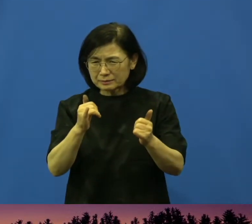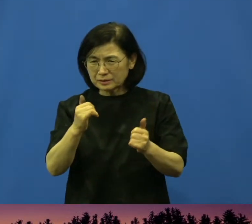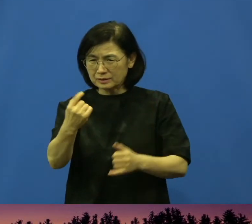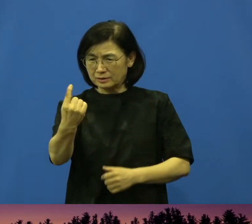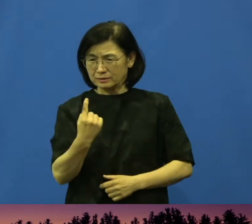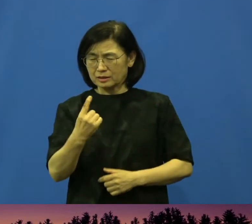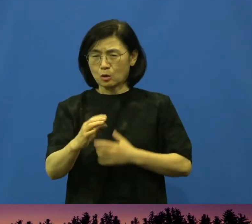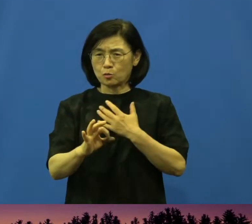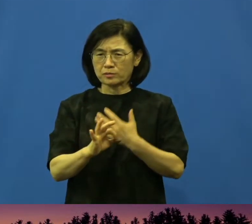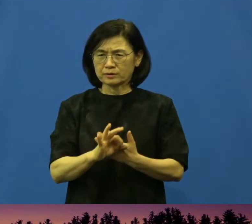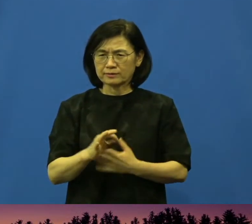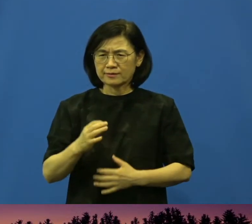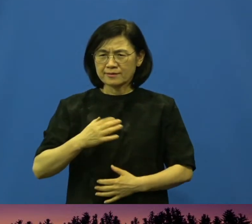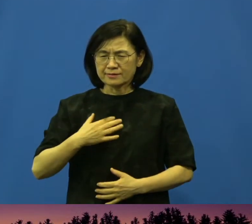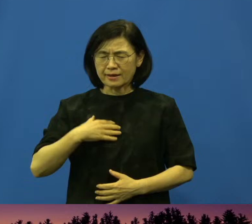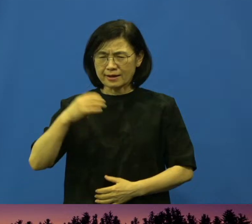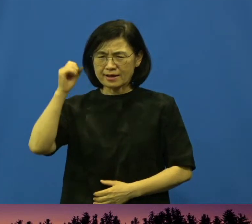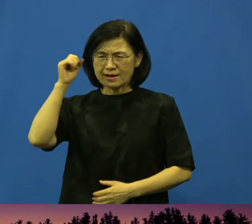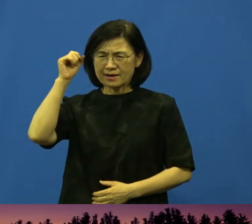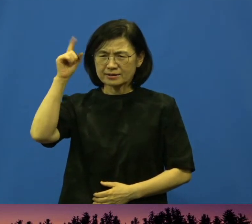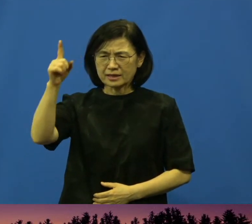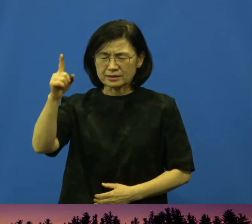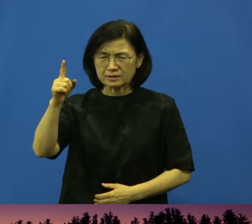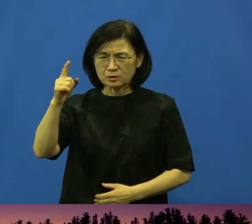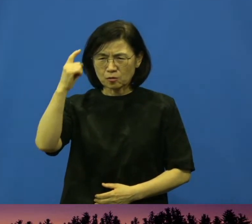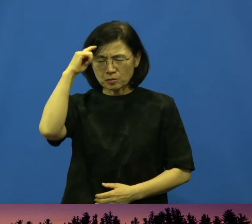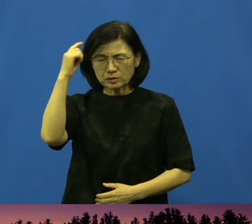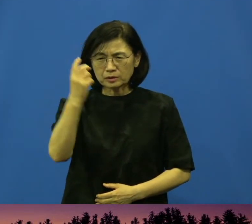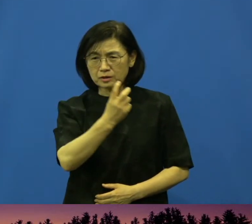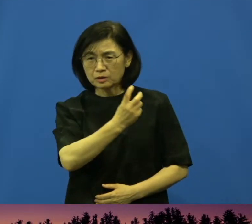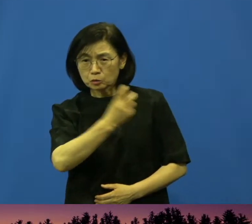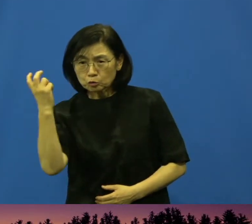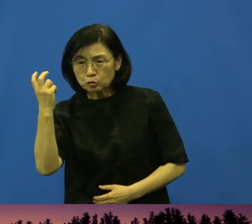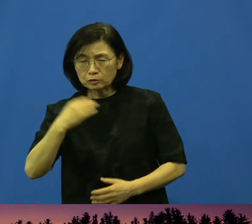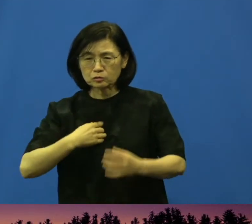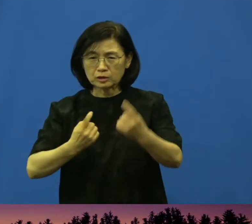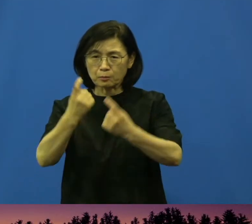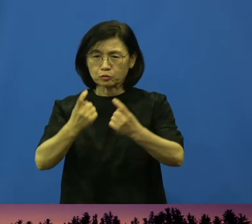내가 아무리 대단해도, 내 머리가 아무리 좋아도 내 머리보다 좋은 사람이 딱 있게 돼 있어요.